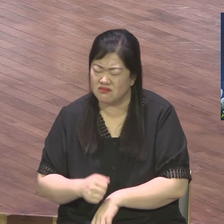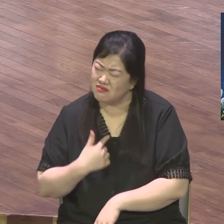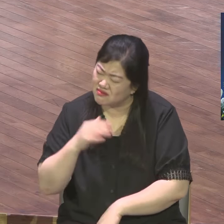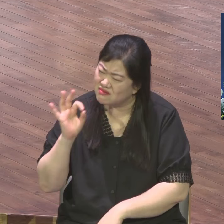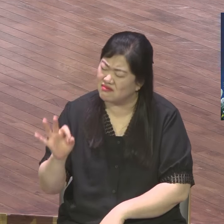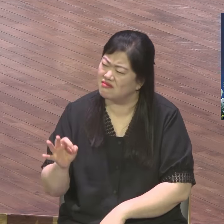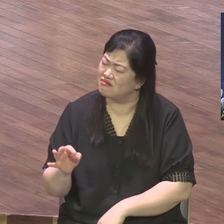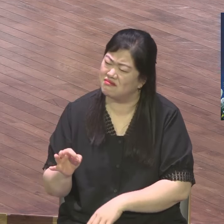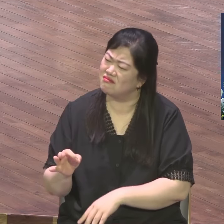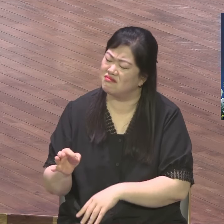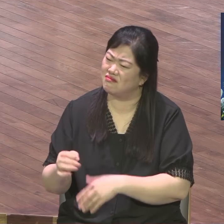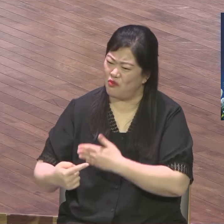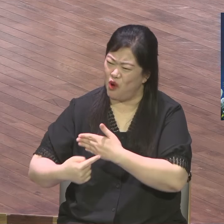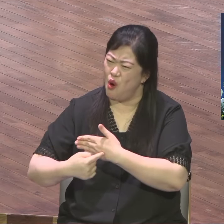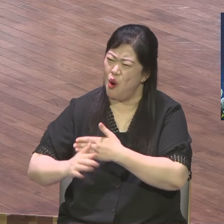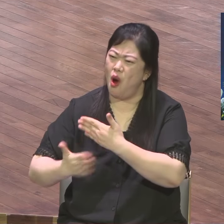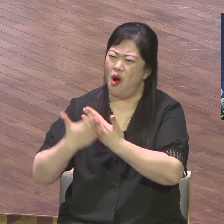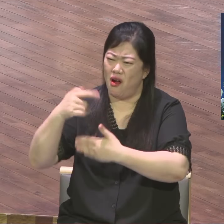완전 거짓 되죠.